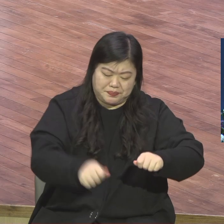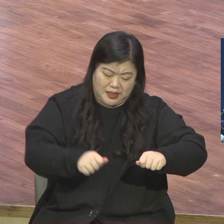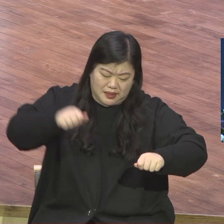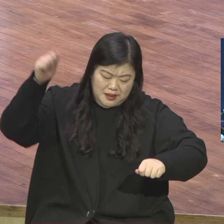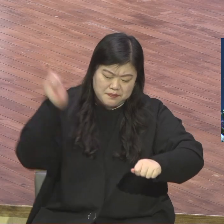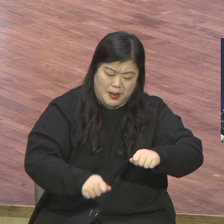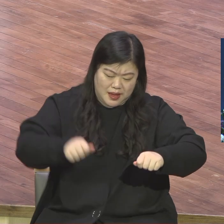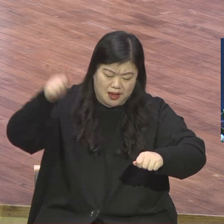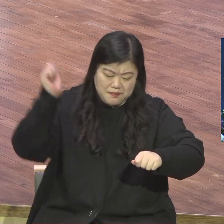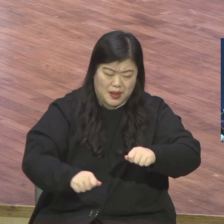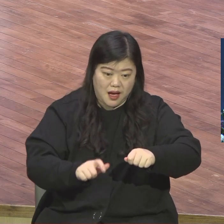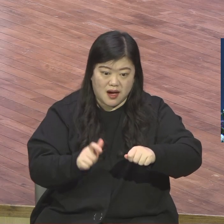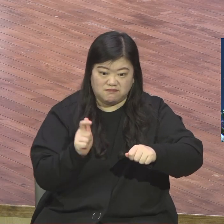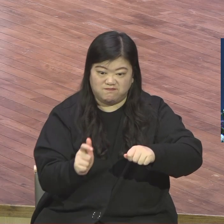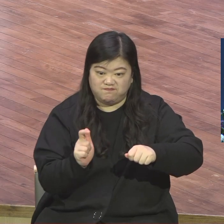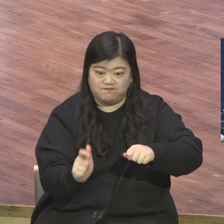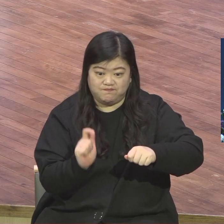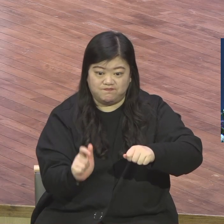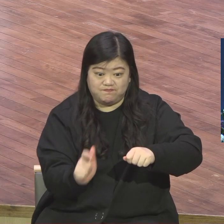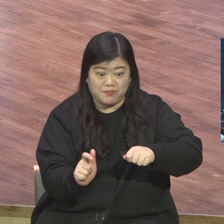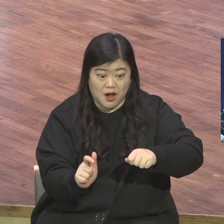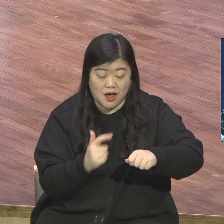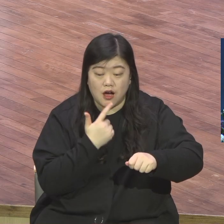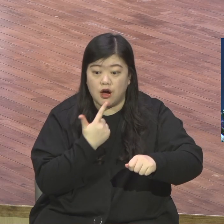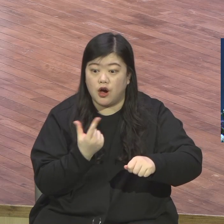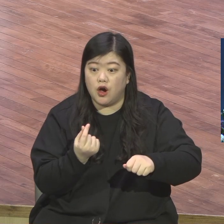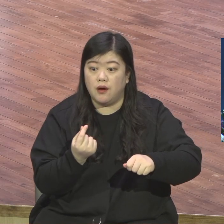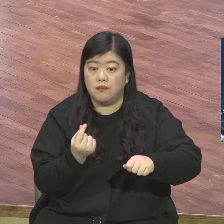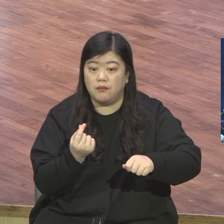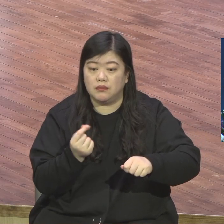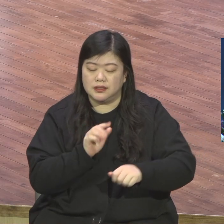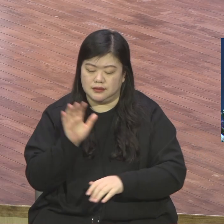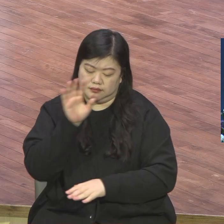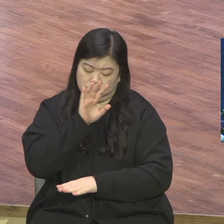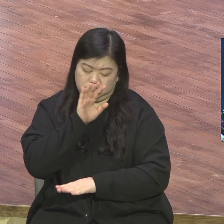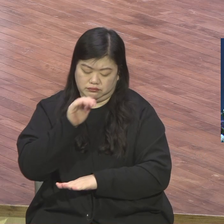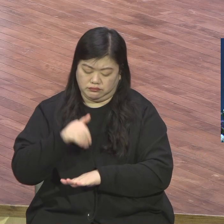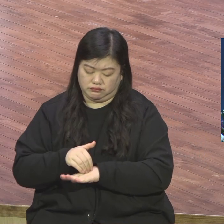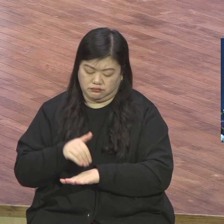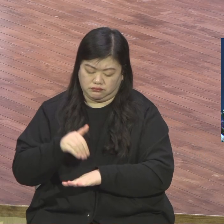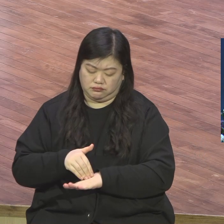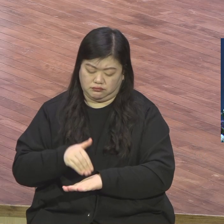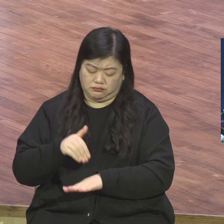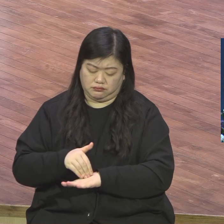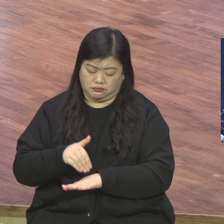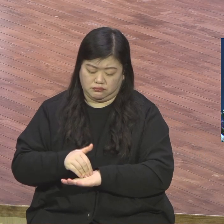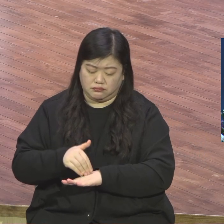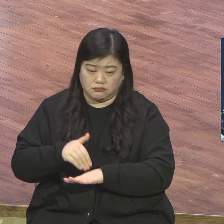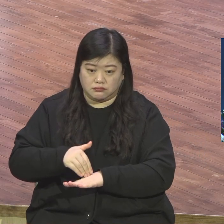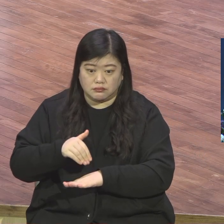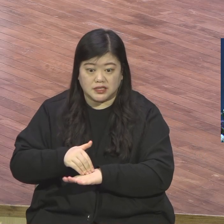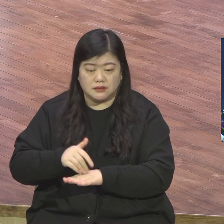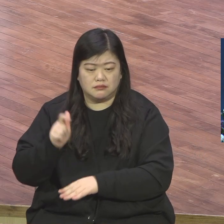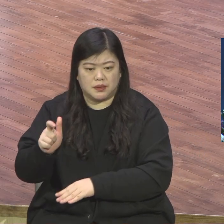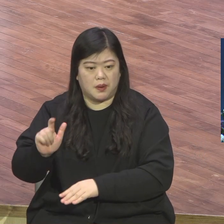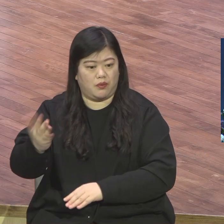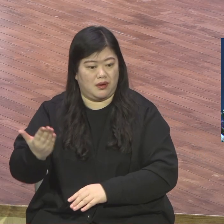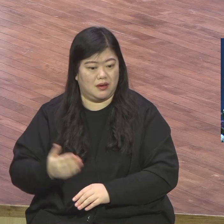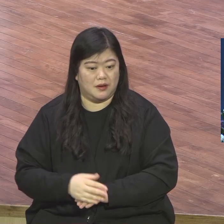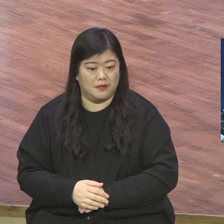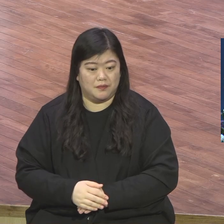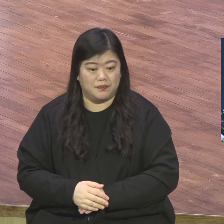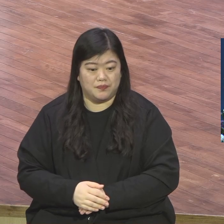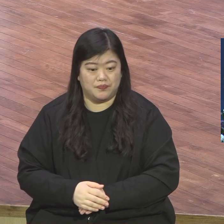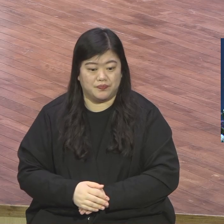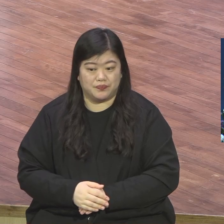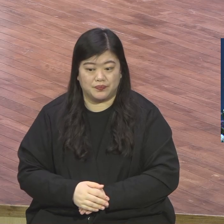과정이에요. 자, 우리에게 필요 없는 뭡니까? 예체질, 영적으로 불순물